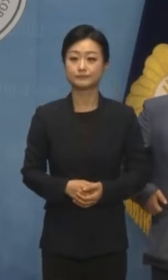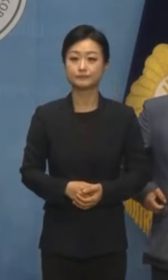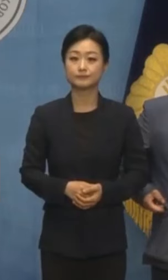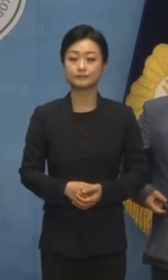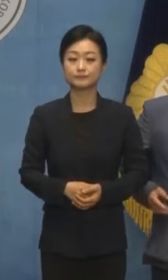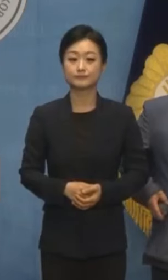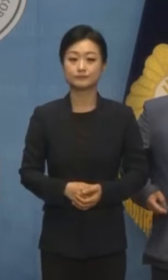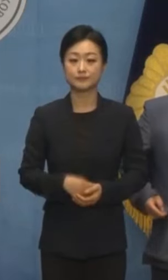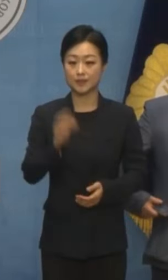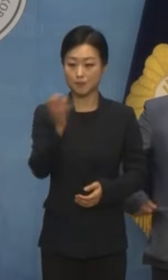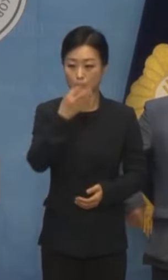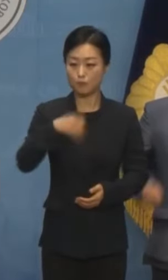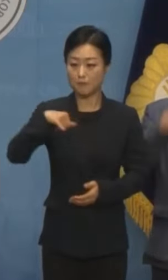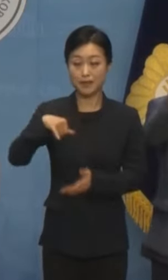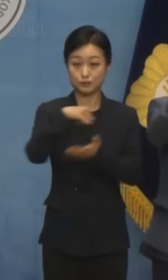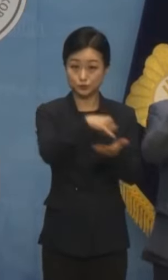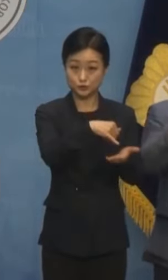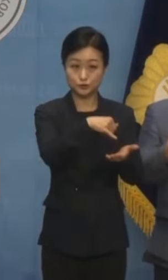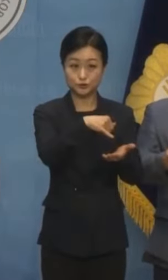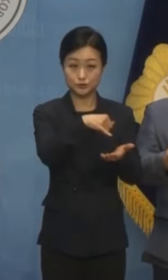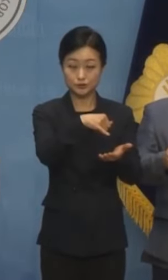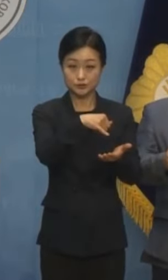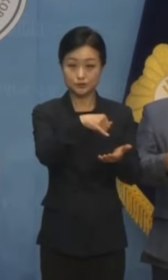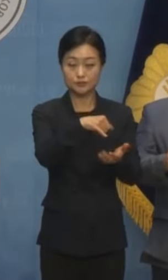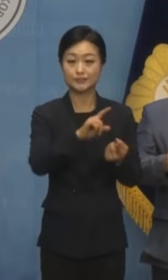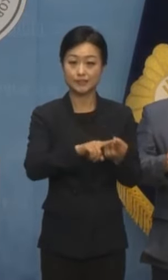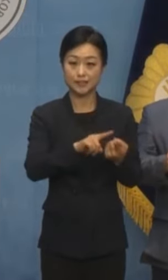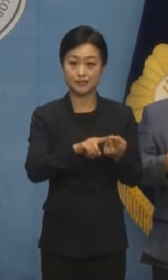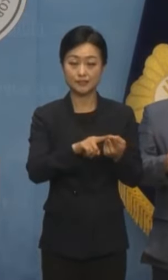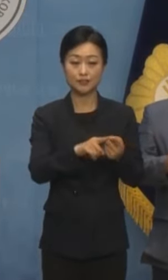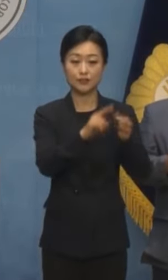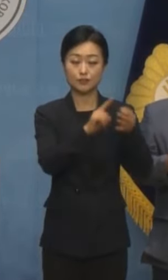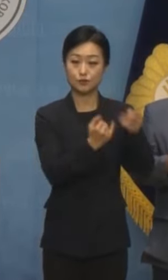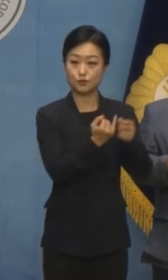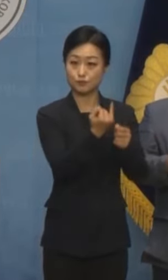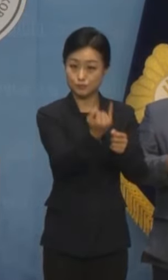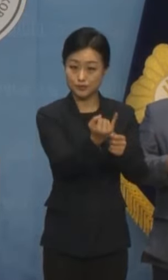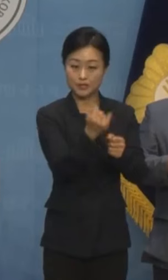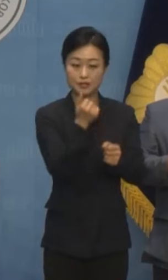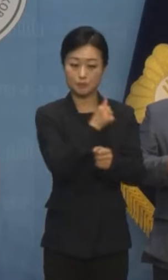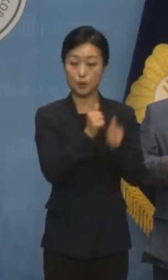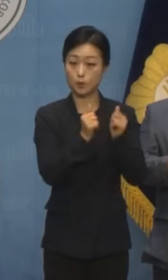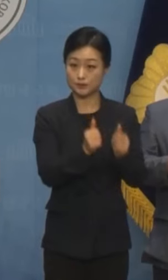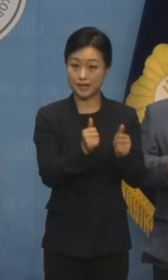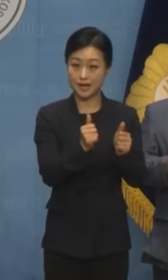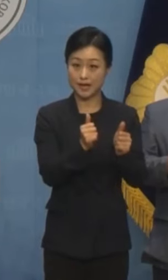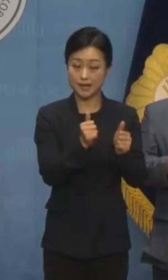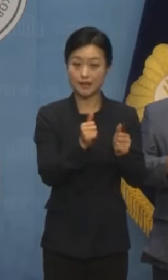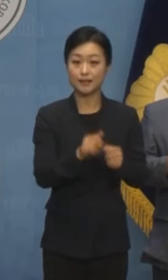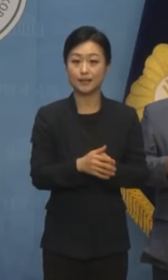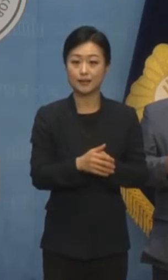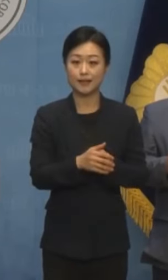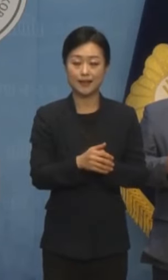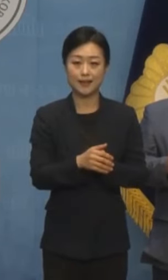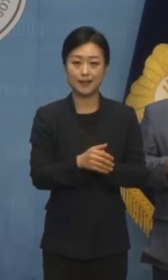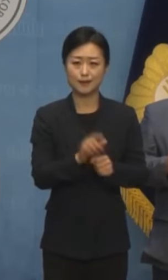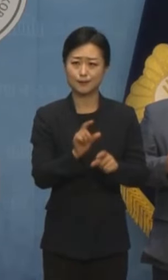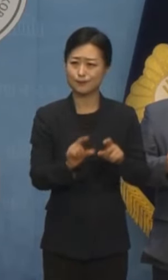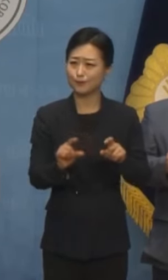지난 11일 명품백 수술을 진실 공방으로 몰아가려는 김 여사 법률인의 물타기 해명은 더 거대한